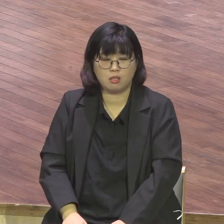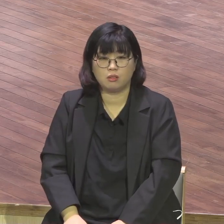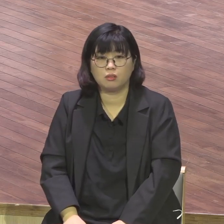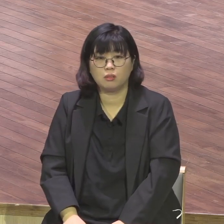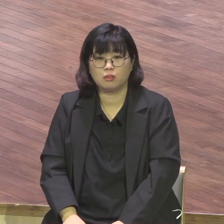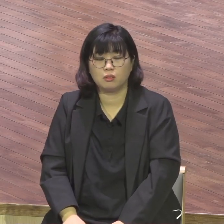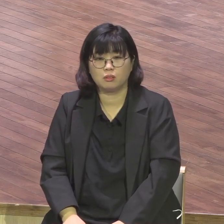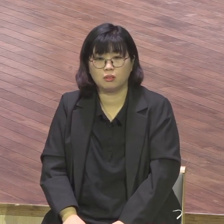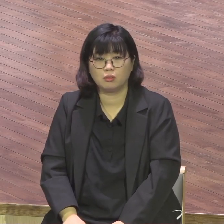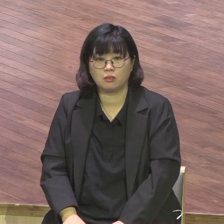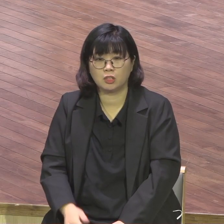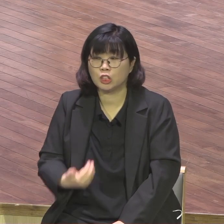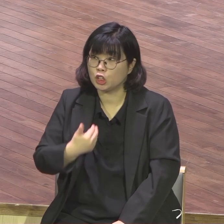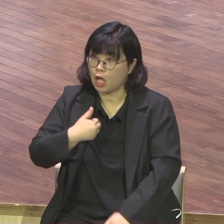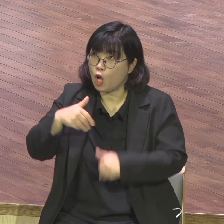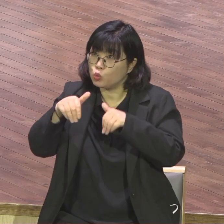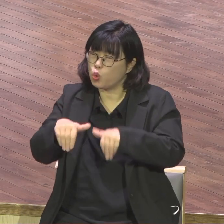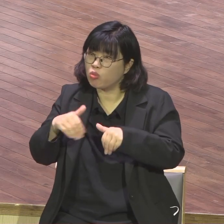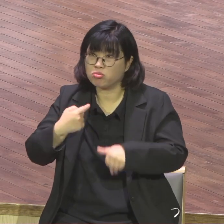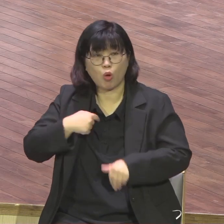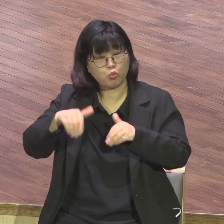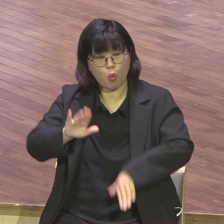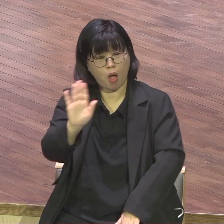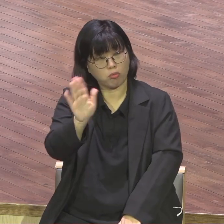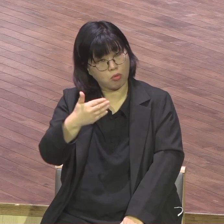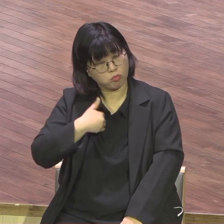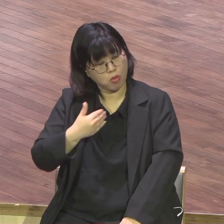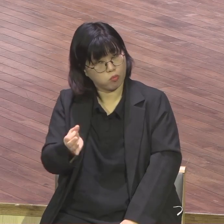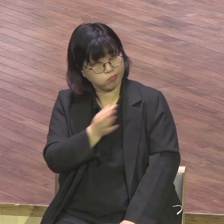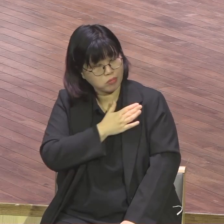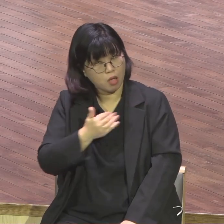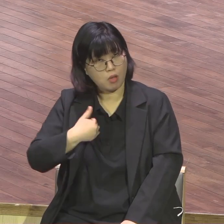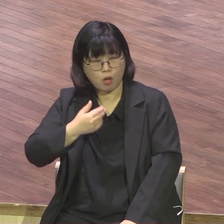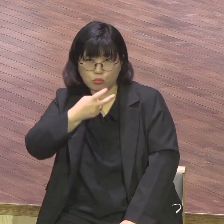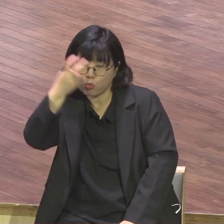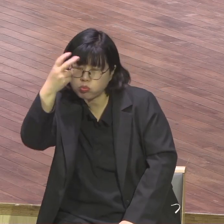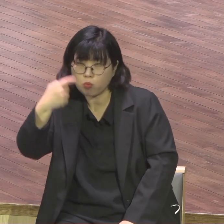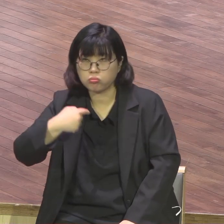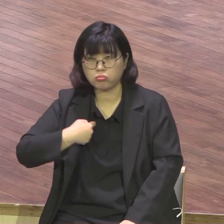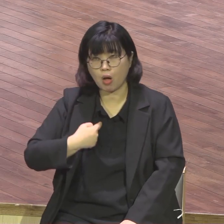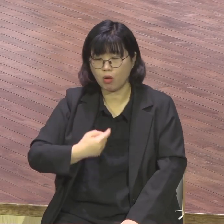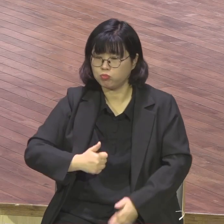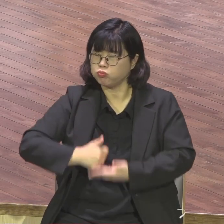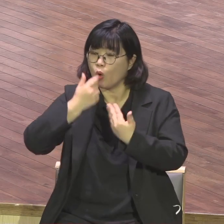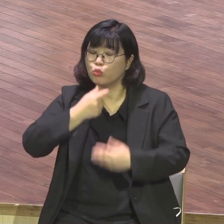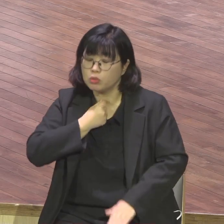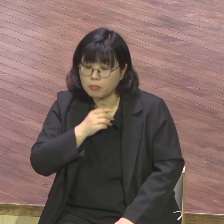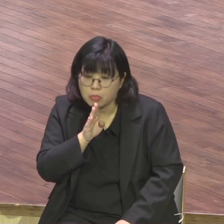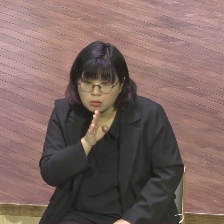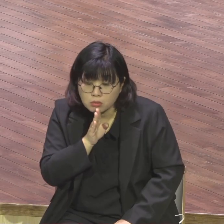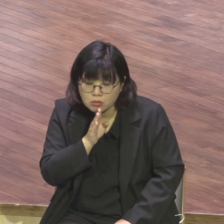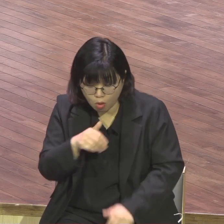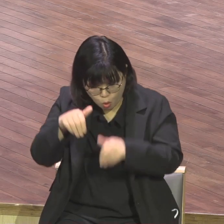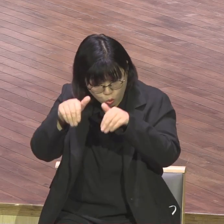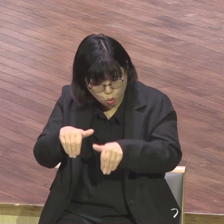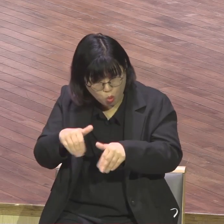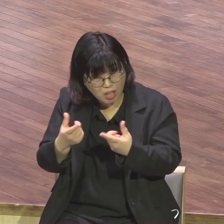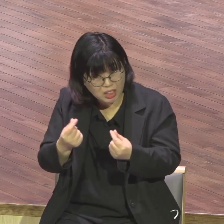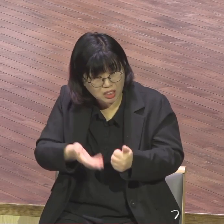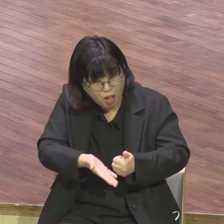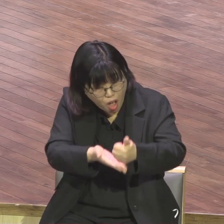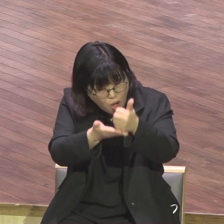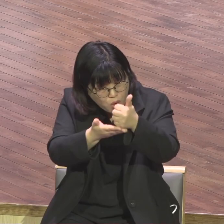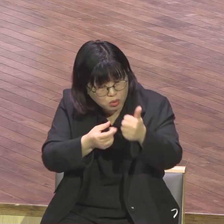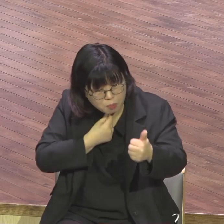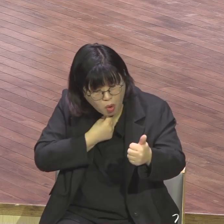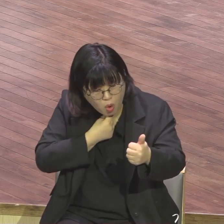무한세계의 영적 체험을 한 사람만 할 수 있는 거라니까. 물어봅시다. 여러분, 교회를 다니면서,